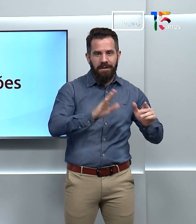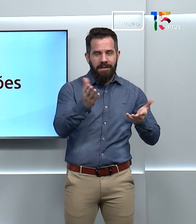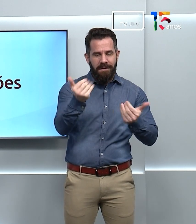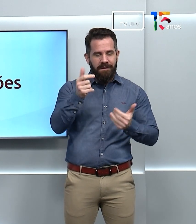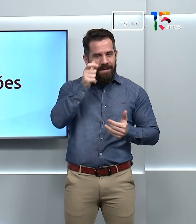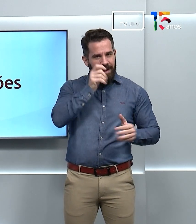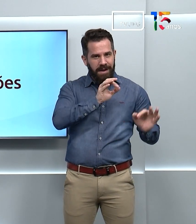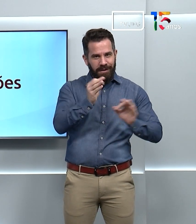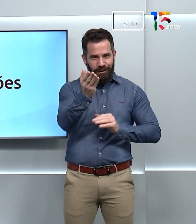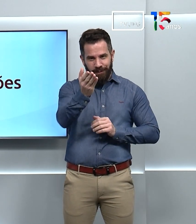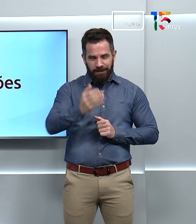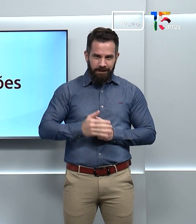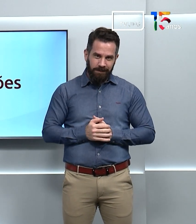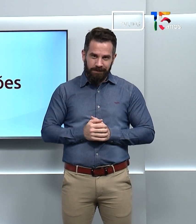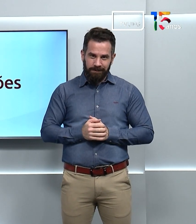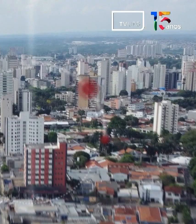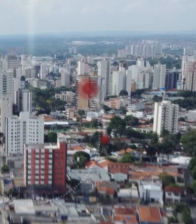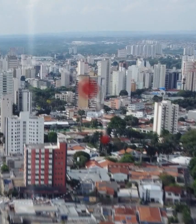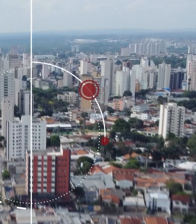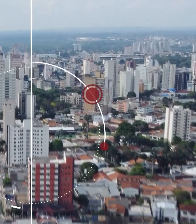ar.